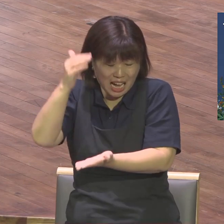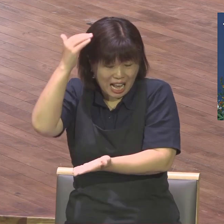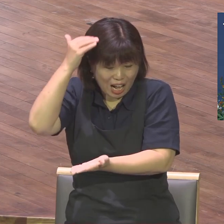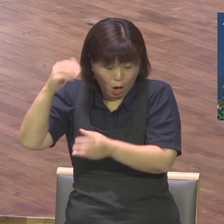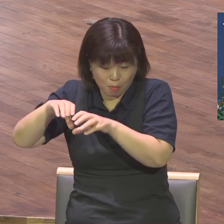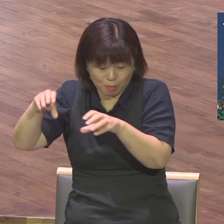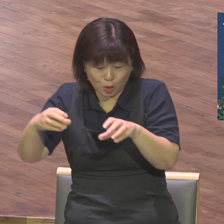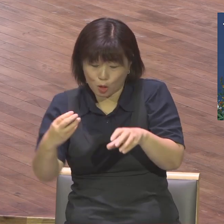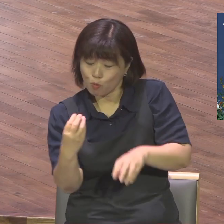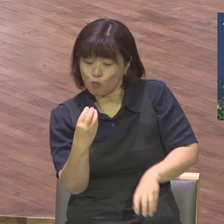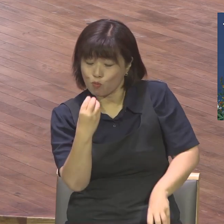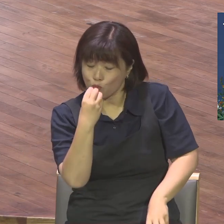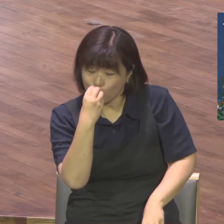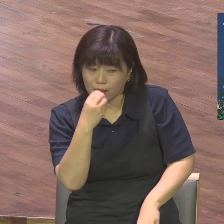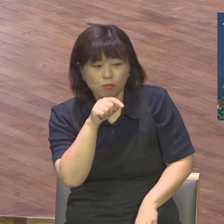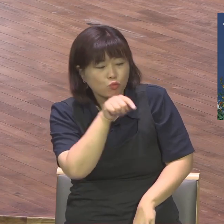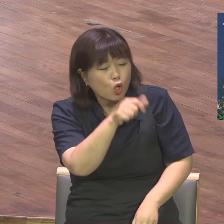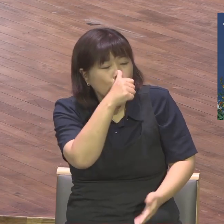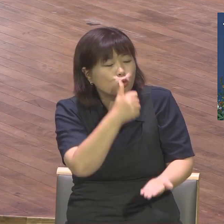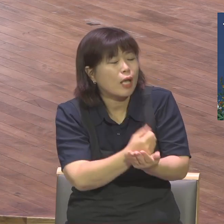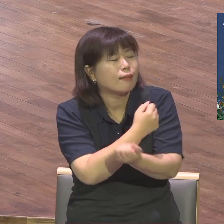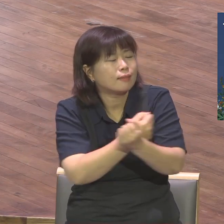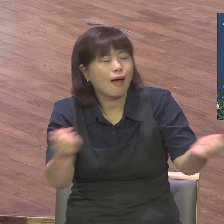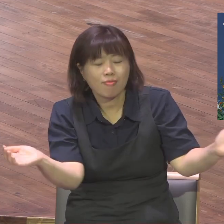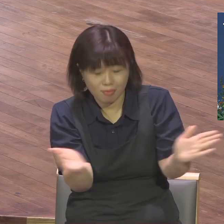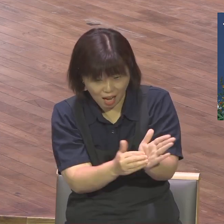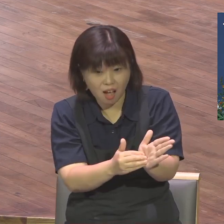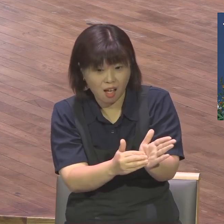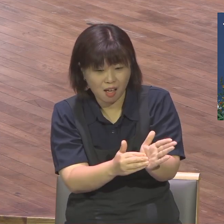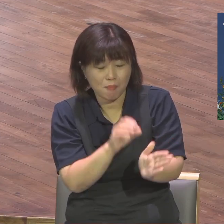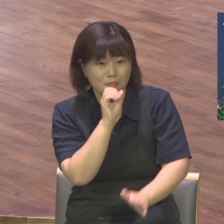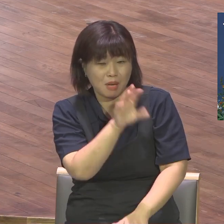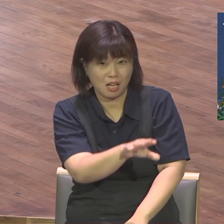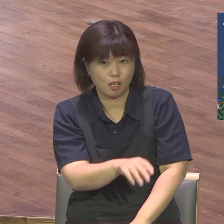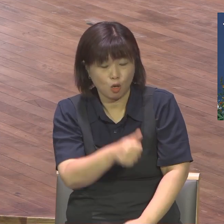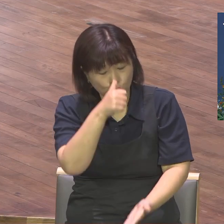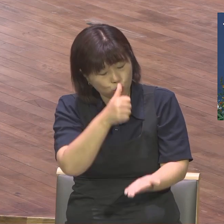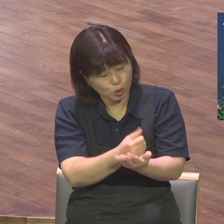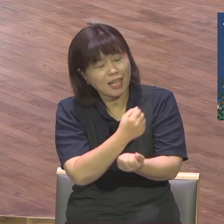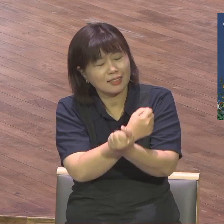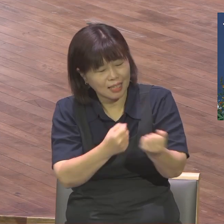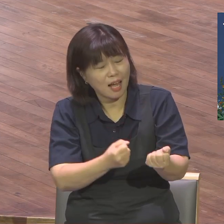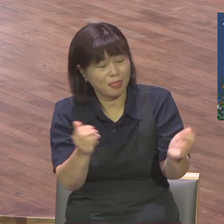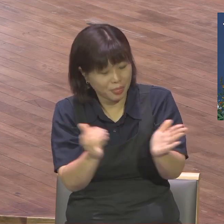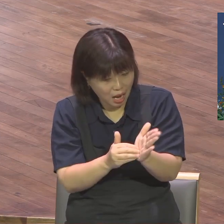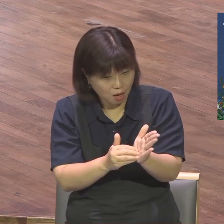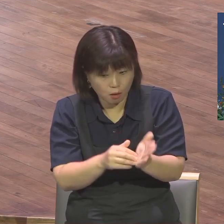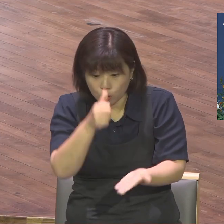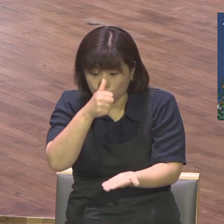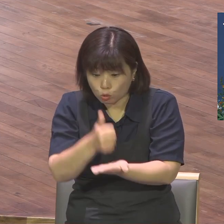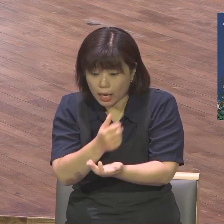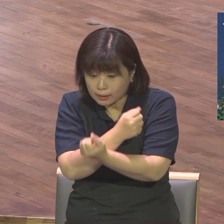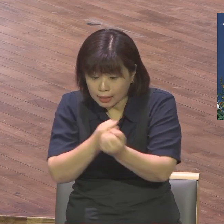것입니까? 단언적인 것입니까? 아니에요. 죄 여기서 성경에서 죄의 사함 받았다 이 말은 구원받았다는